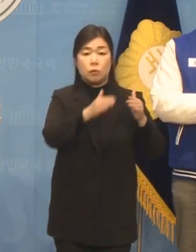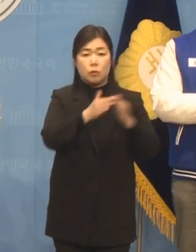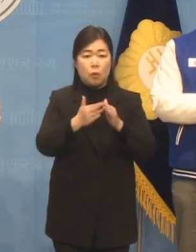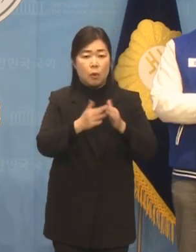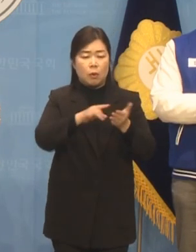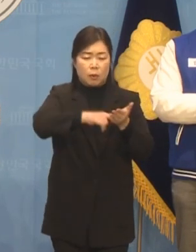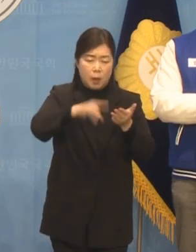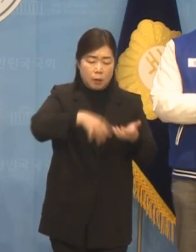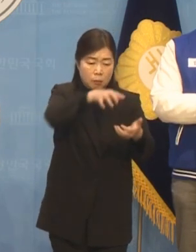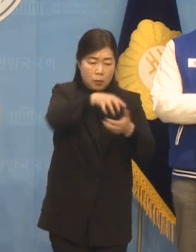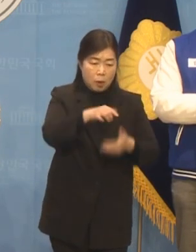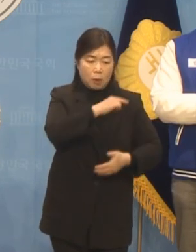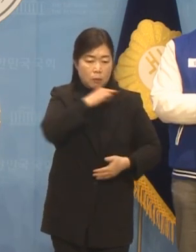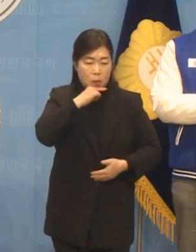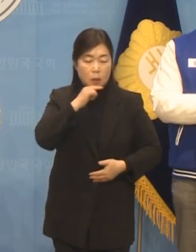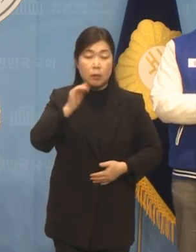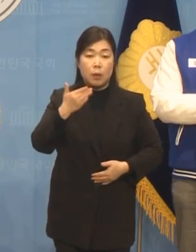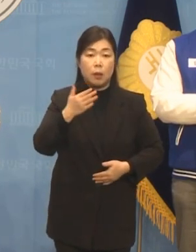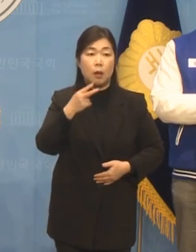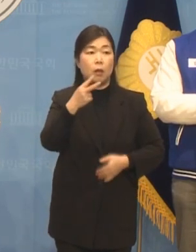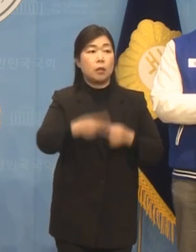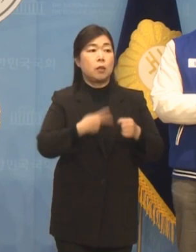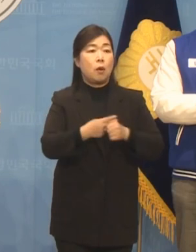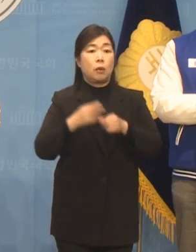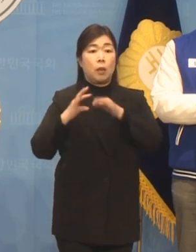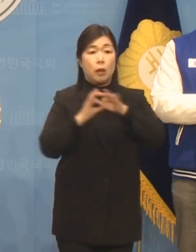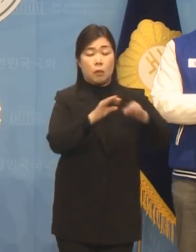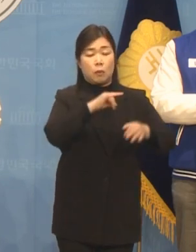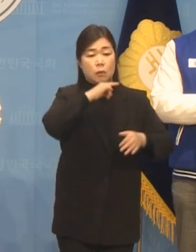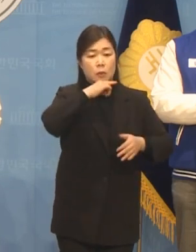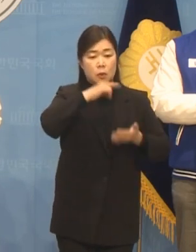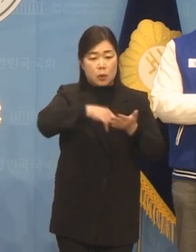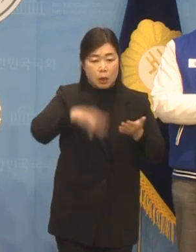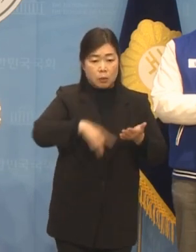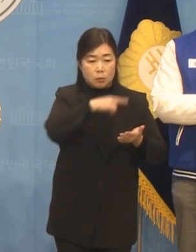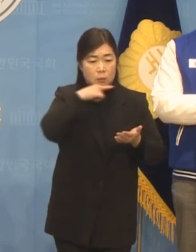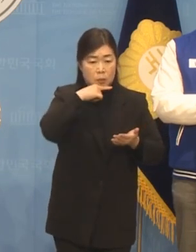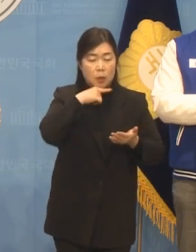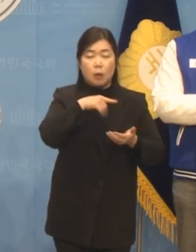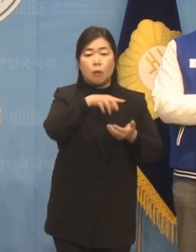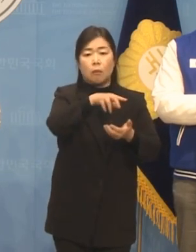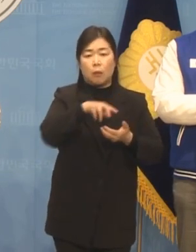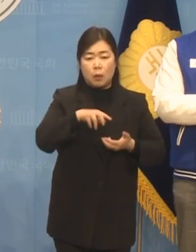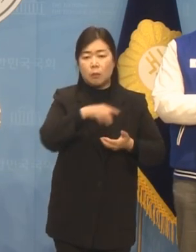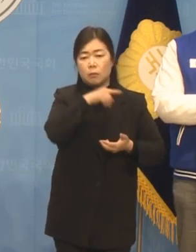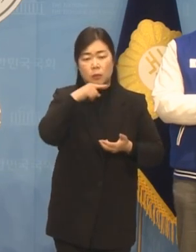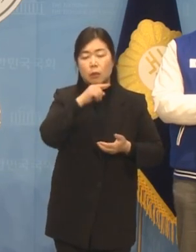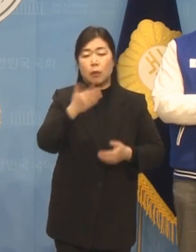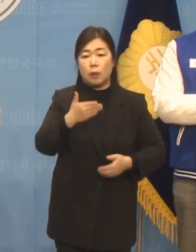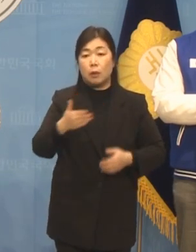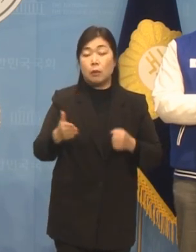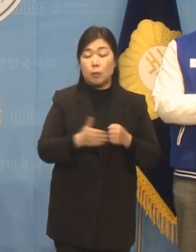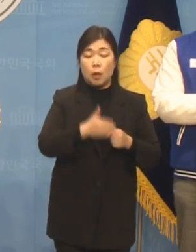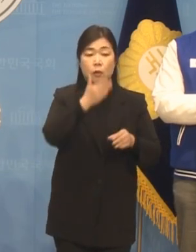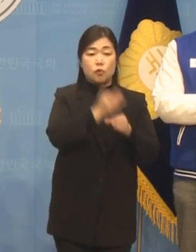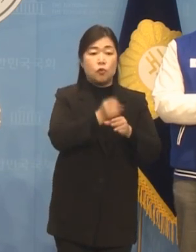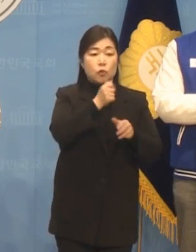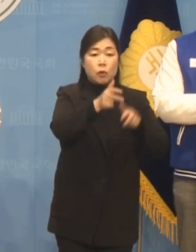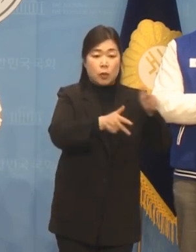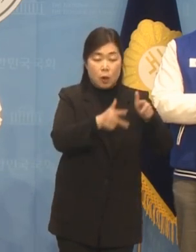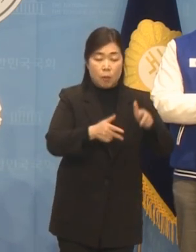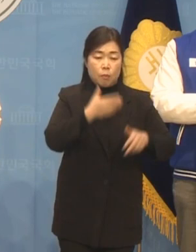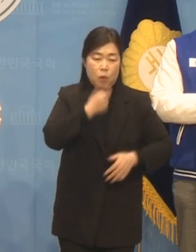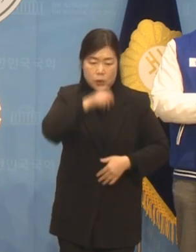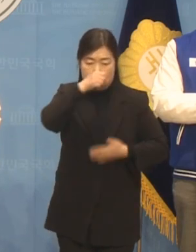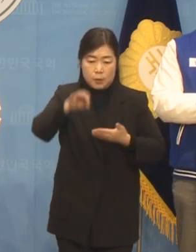펑크를 냈습니다. 2년 연속 세수 부족입니다. 이로 인해서 복지 예산과 중소기업 혁신성장